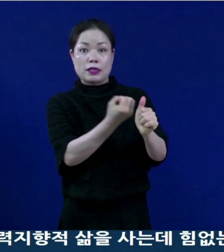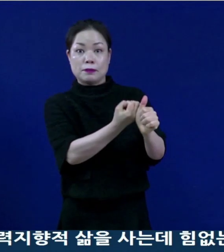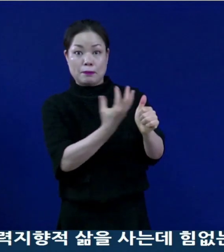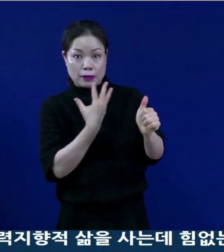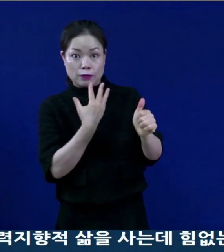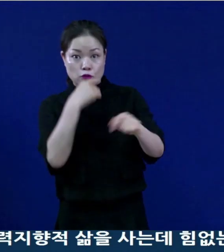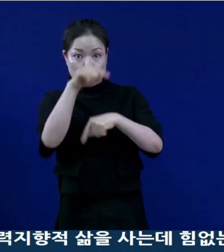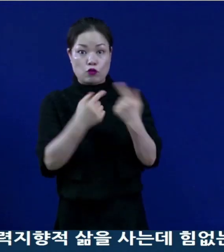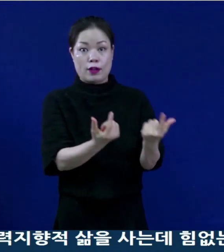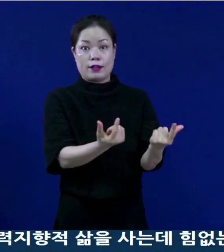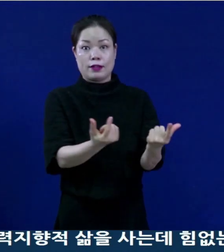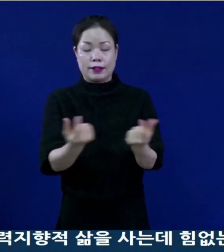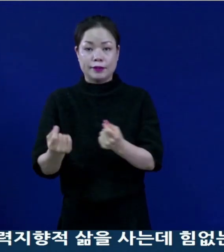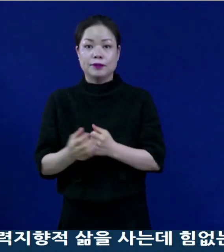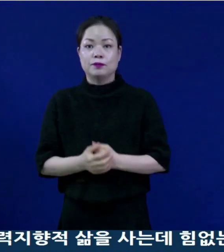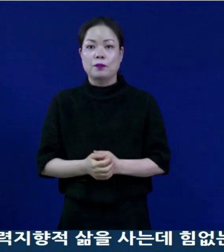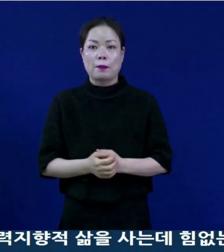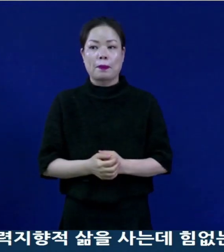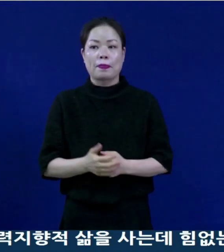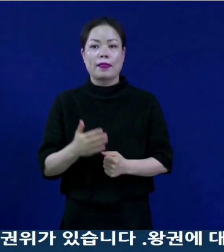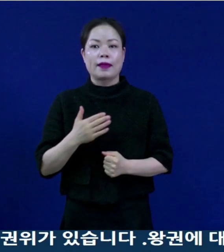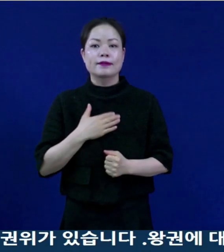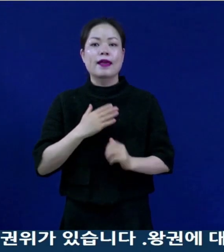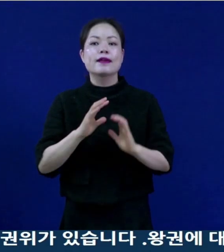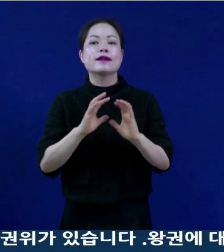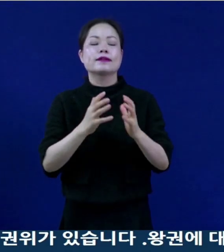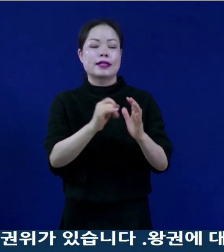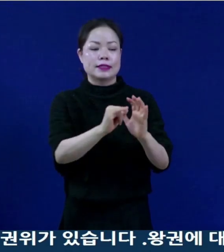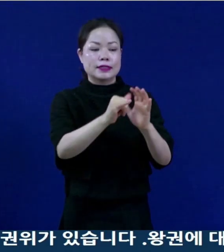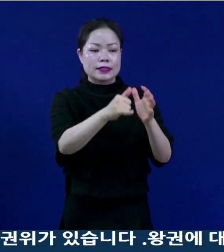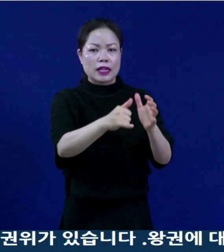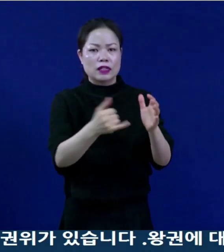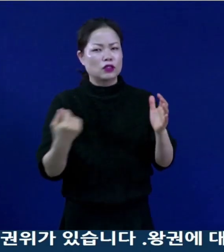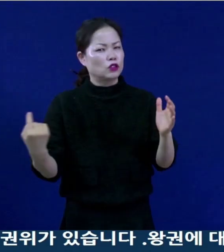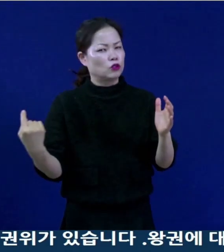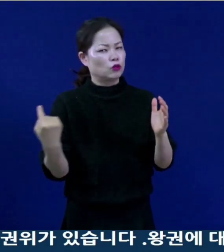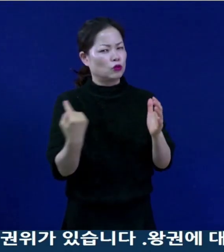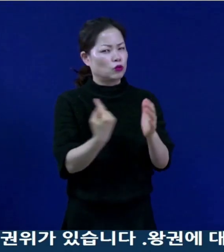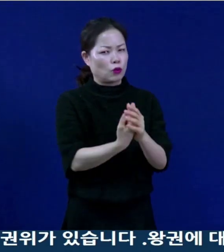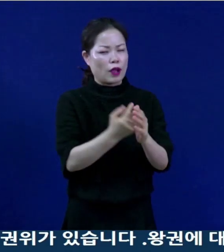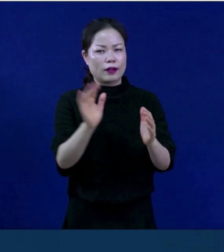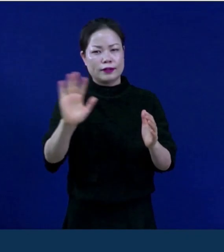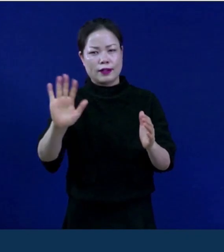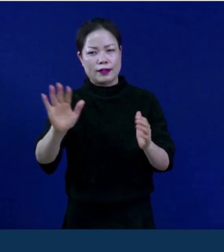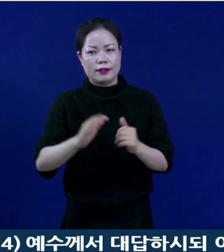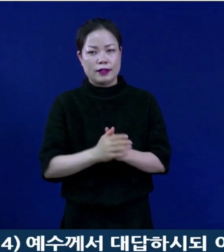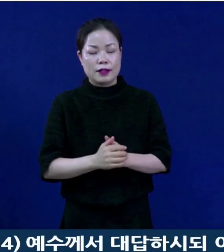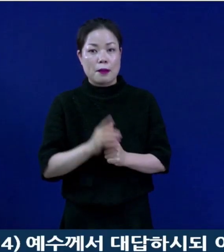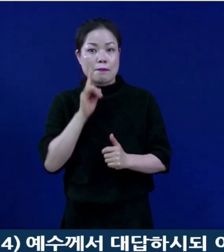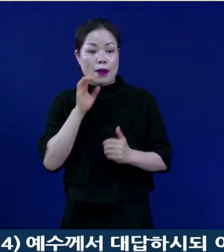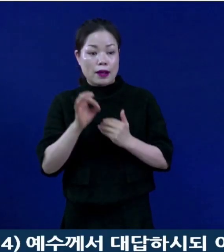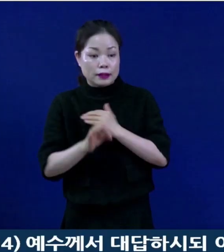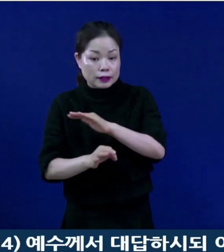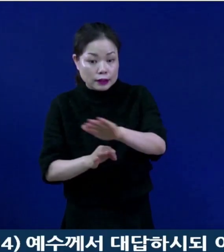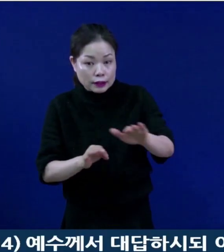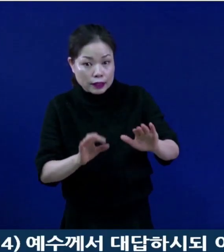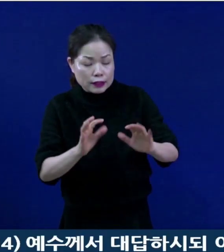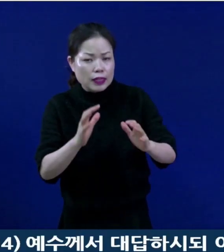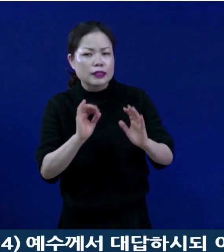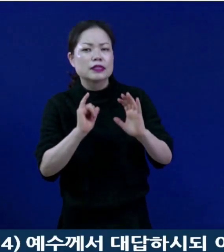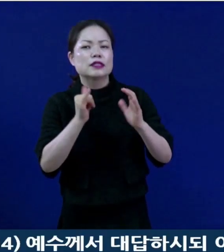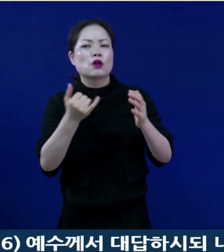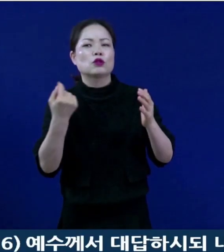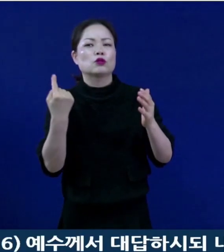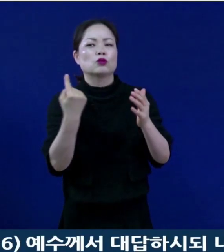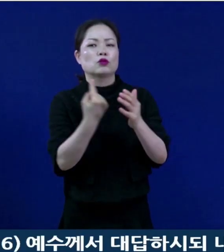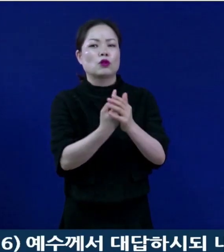같이 한번 읽겠습니다. 시작. 내 나라는 이 세상에 속한 것이 아니니라. 만일 내 나라가 이